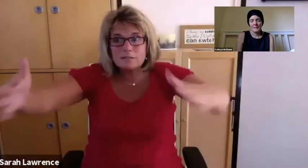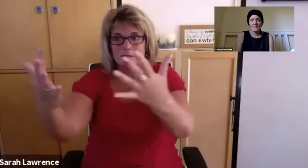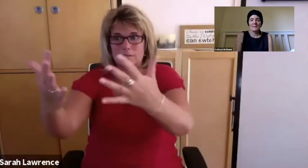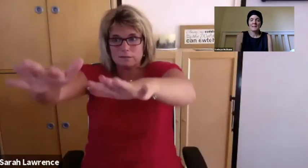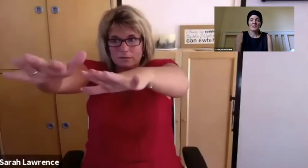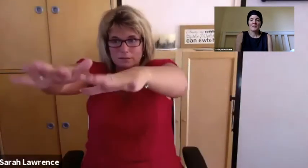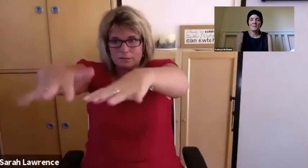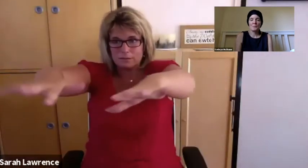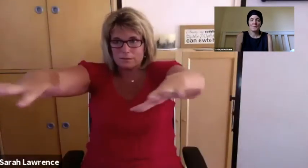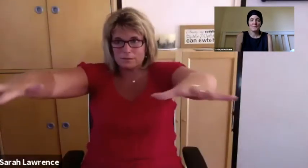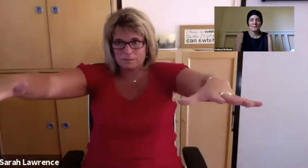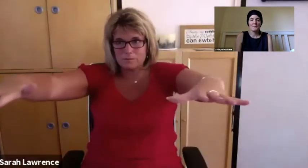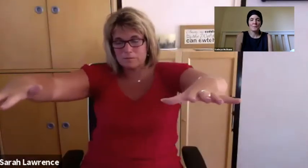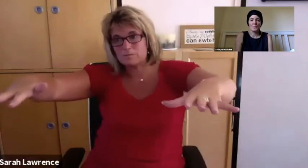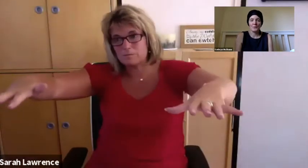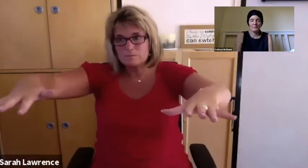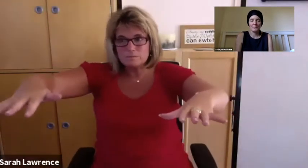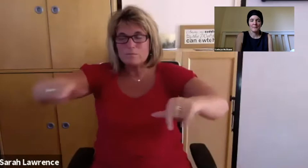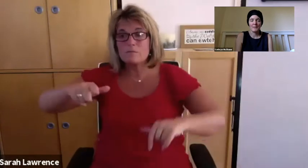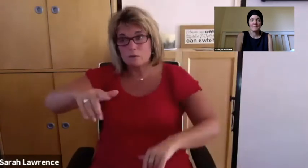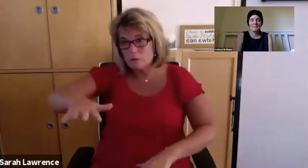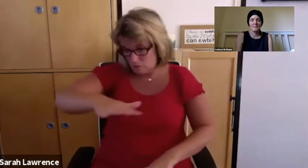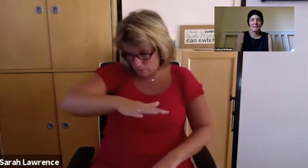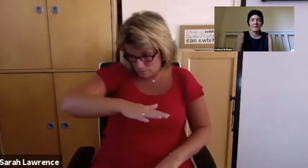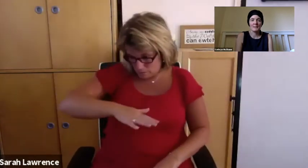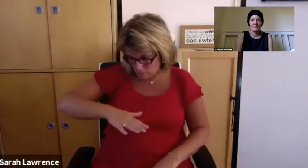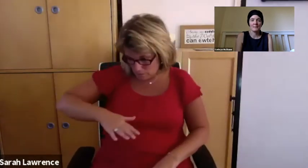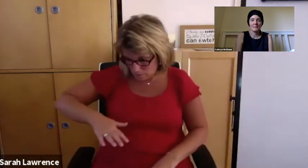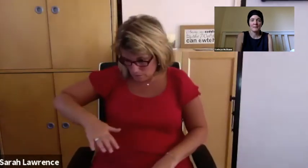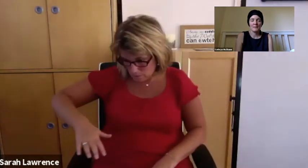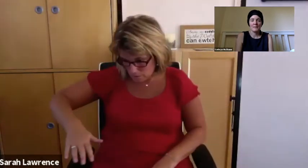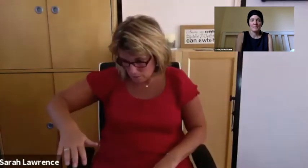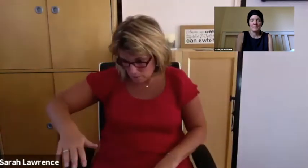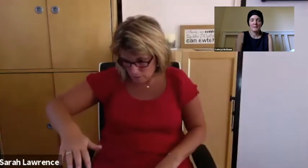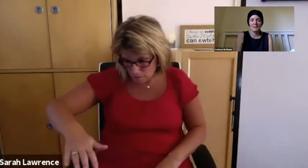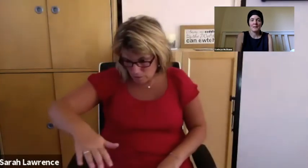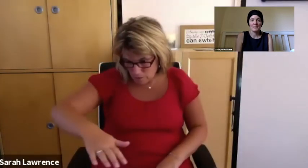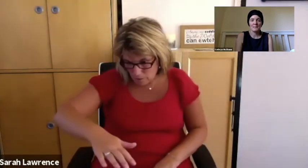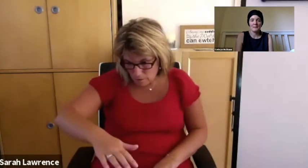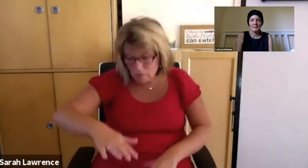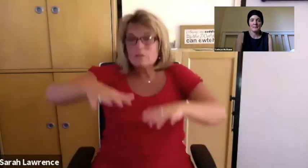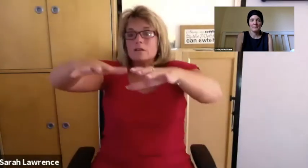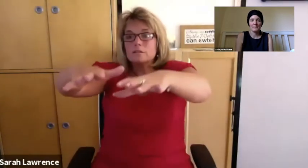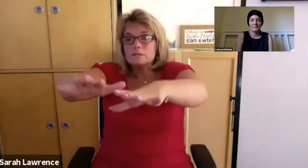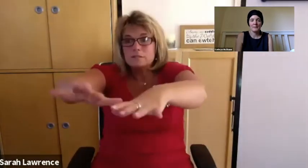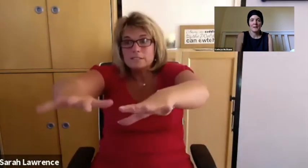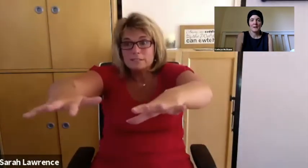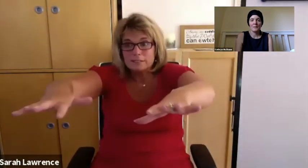Ni'n edrych ar y môr. Dyma'r môr gyda'r bysedd fel hyn. Mae'r glad yma, a wedyn